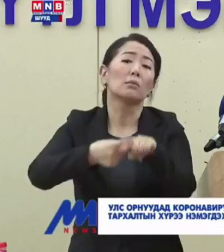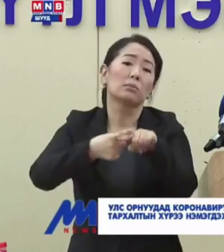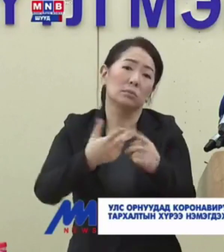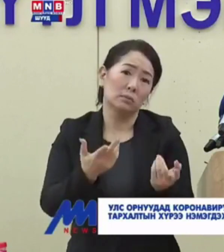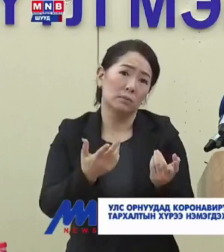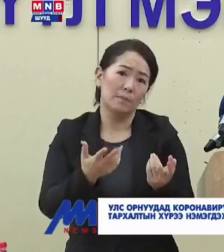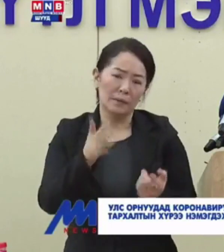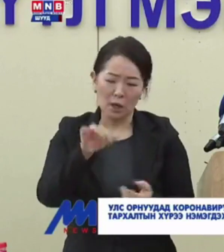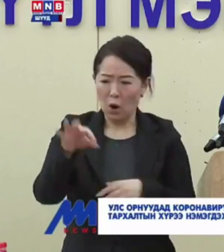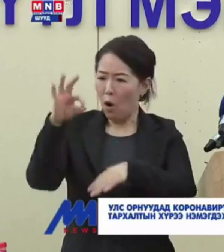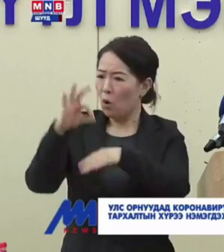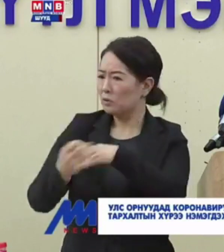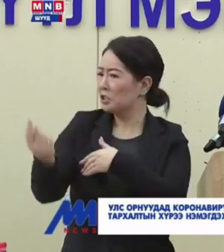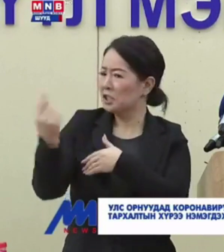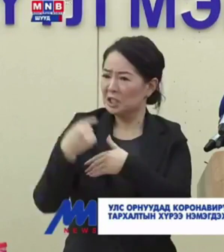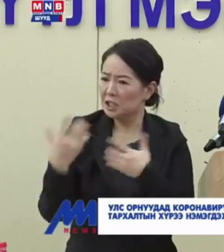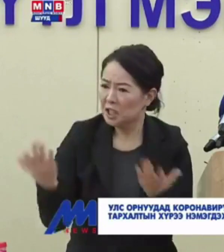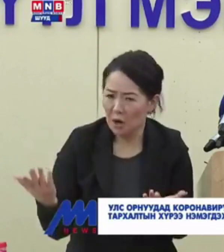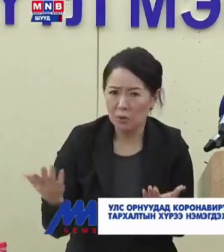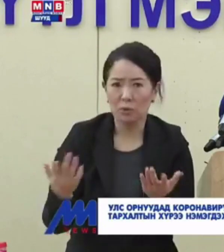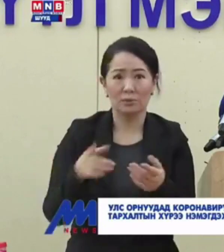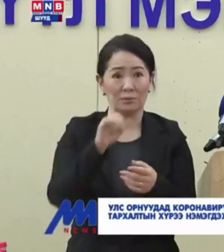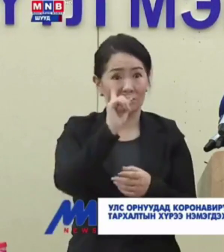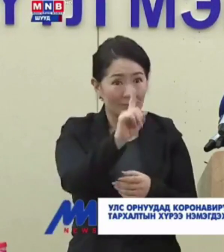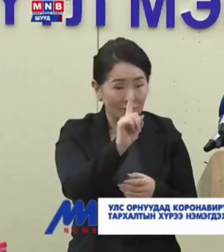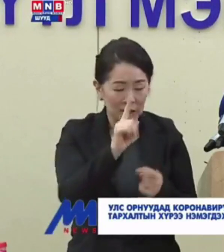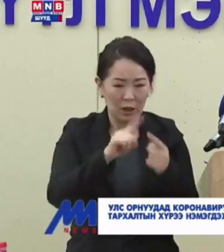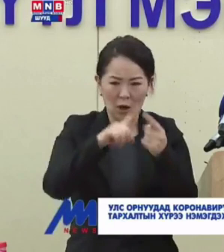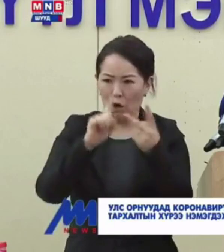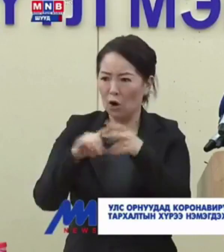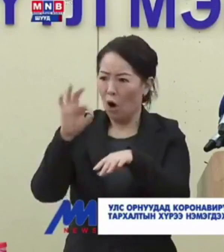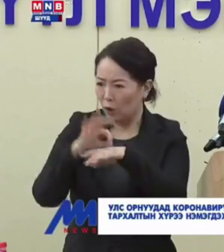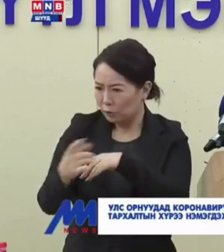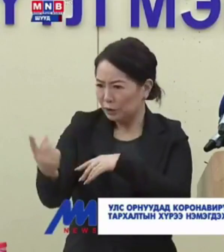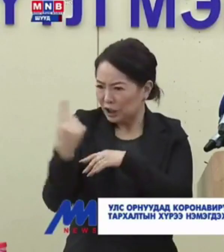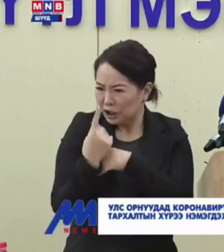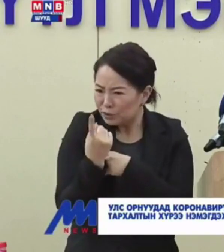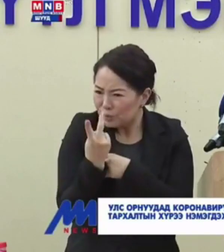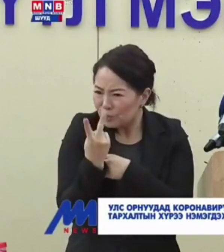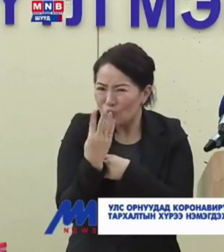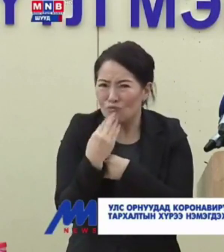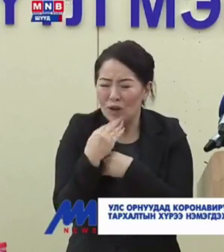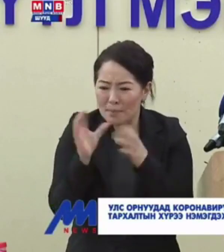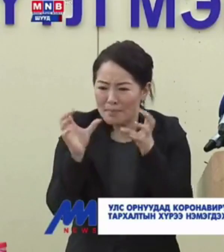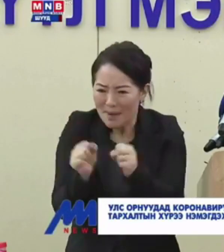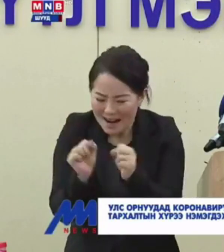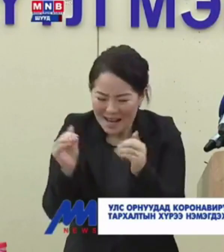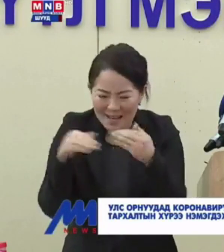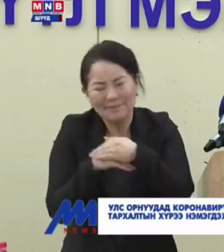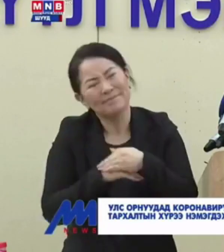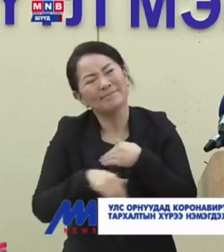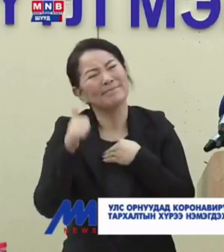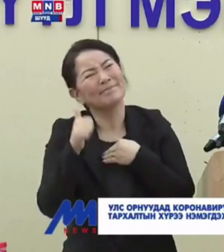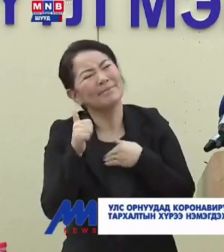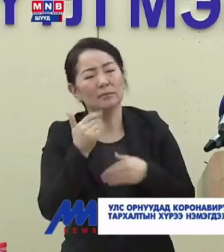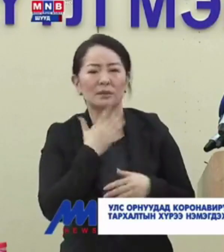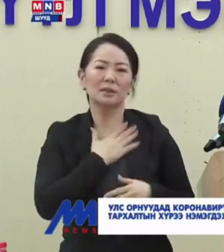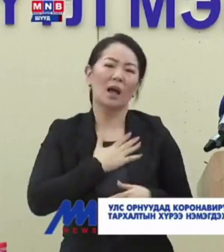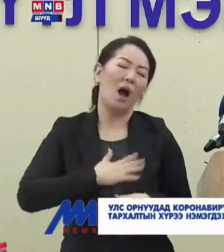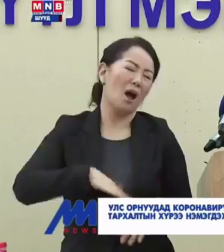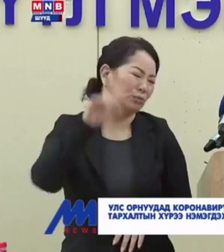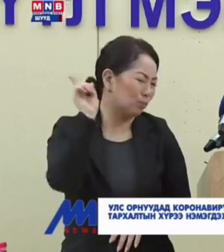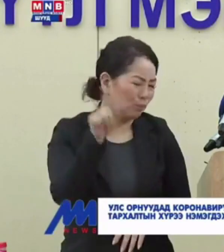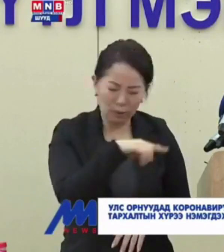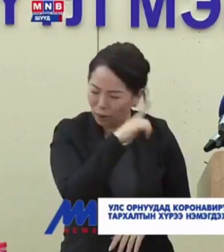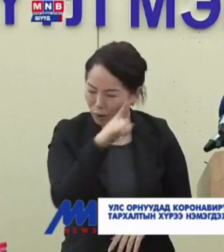нь өвчл орж ирээгүй байна. За орж ирсэн ч гэсэн бага тохиолдол бол одоо гараад энэ голомтоо бид нэр барьчлаа гэж ерөөсөө тайвширч